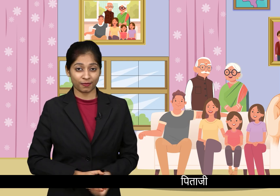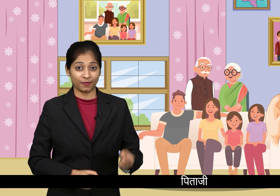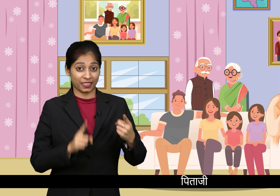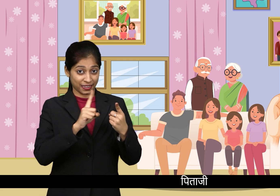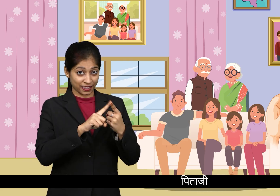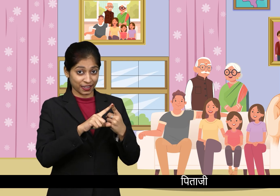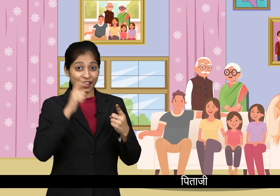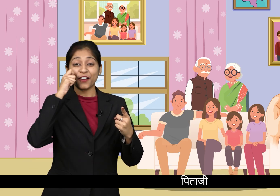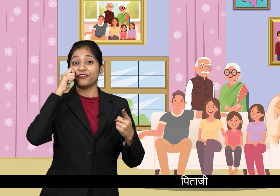पिताजी,